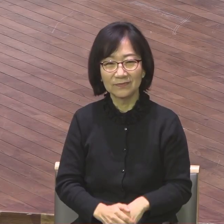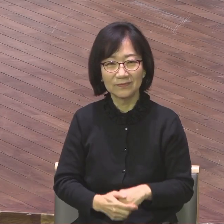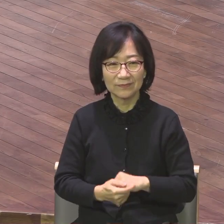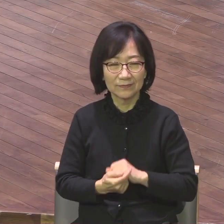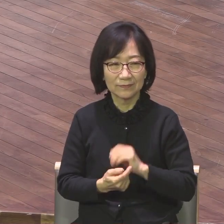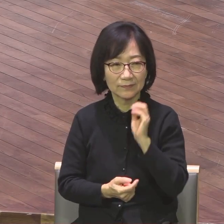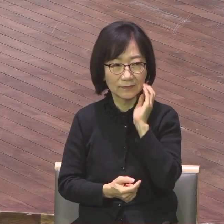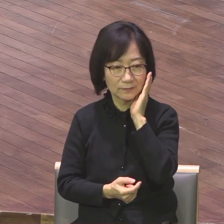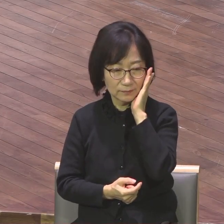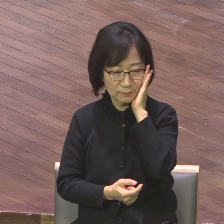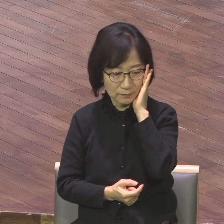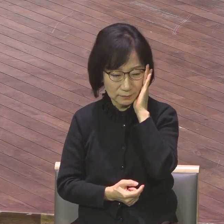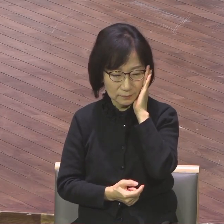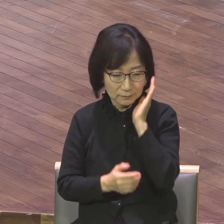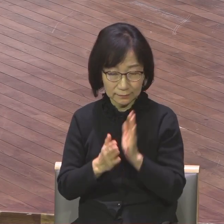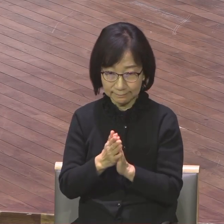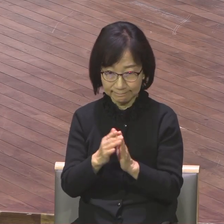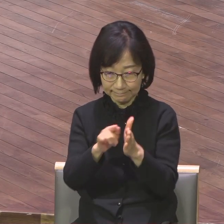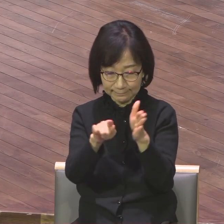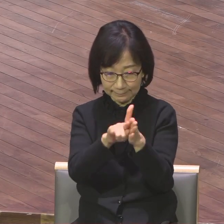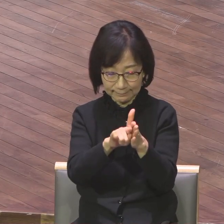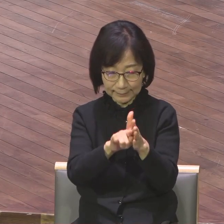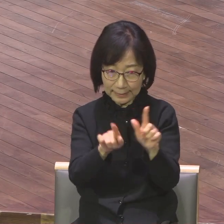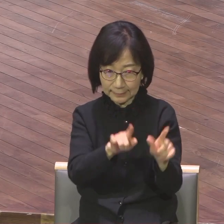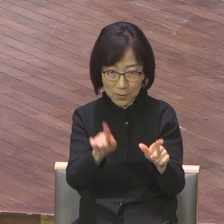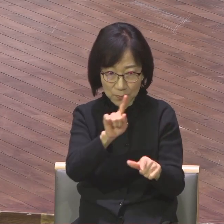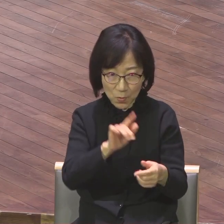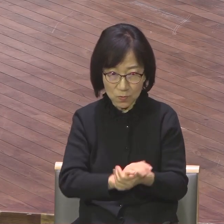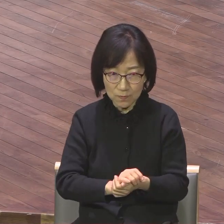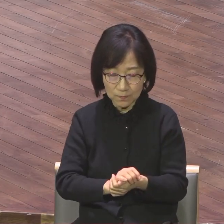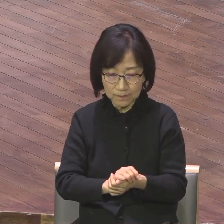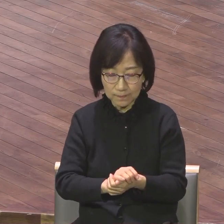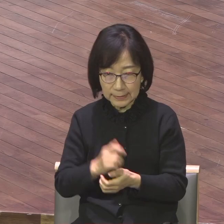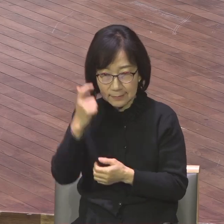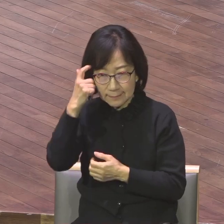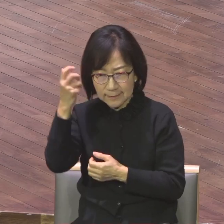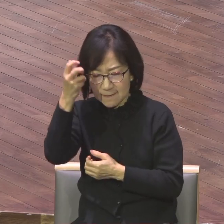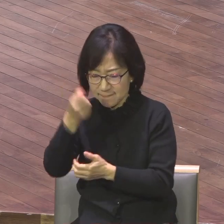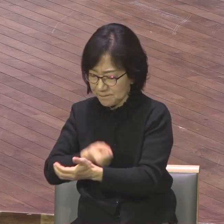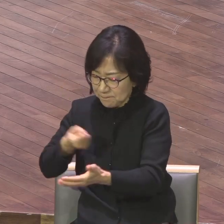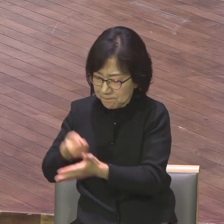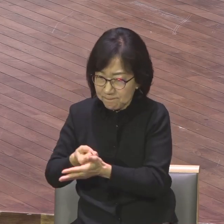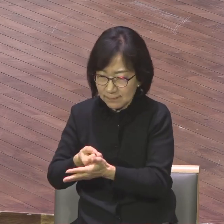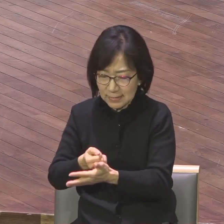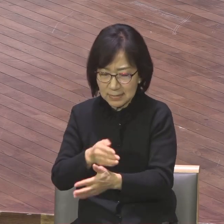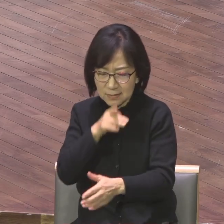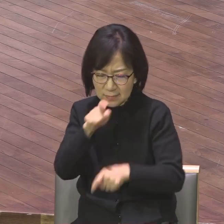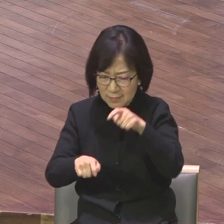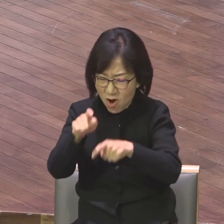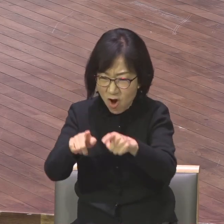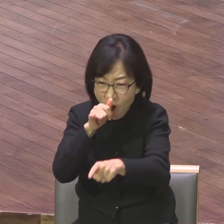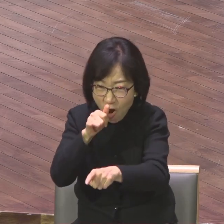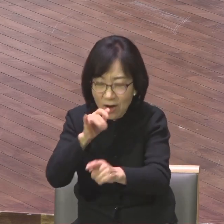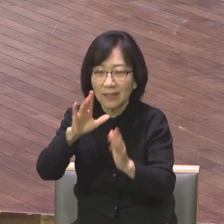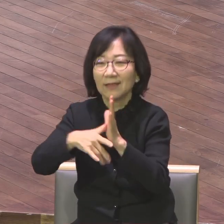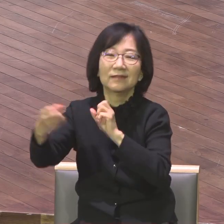결단하고 실행하는 그러한 결행력이 있는 만큼 응답을 받아요.